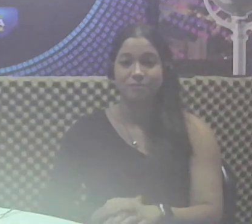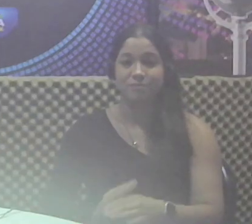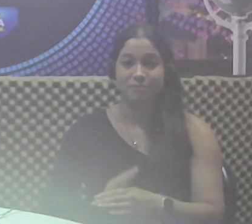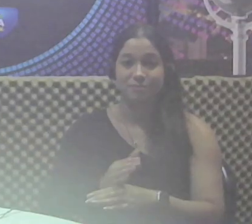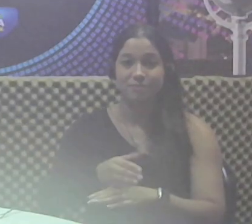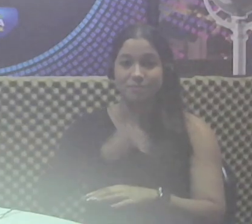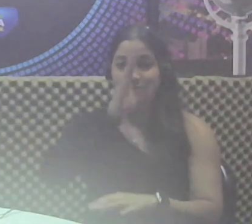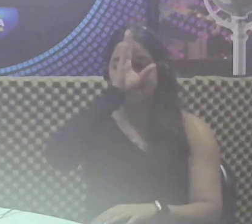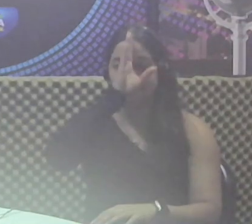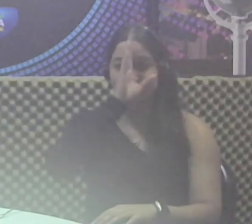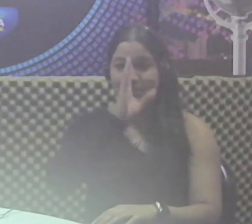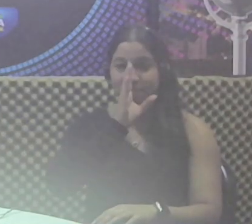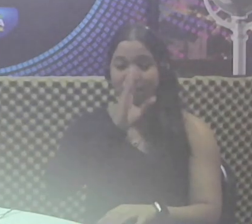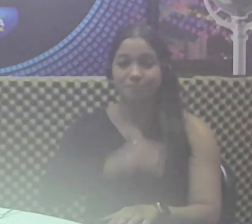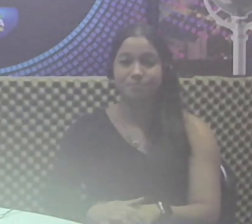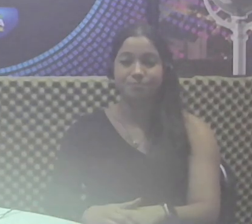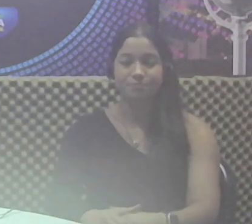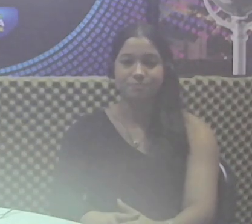é gratuita.